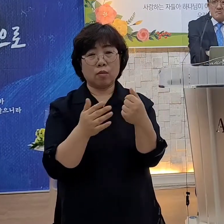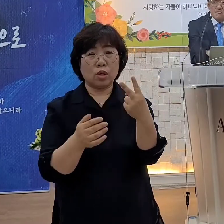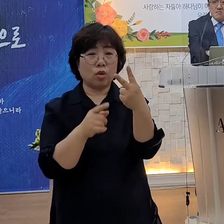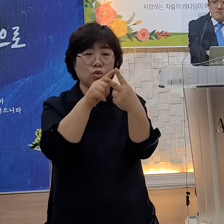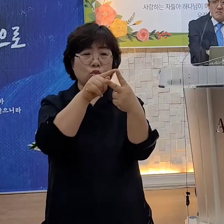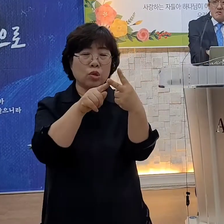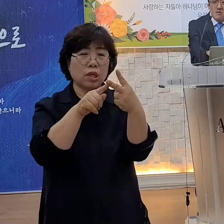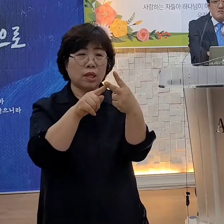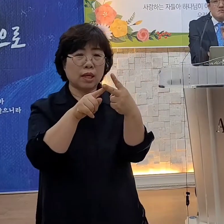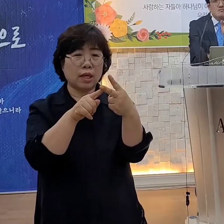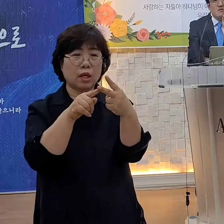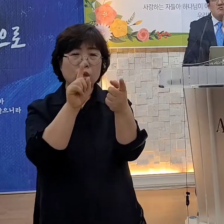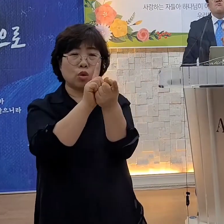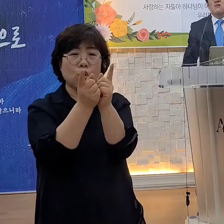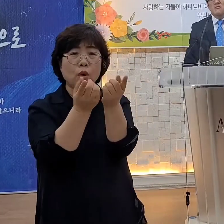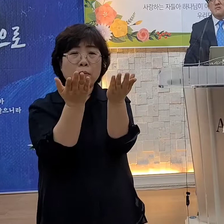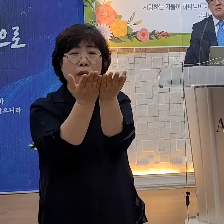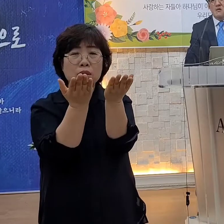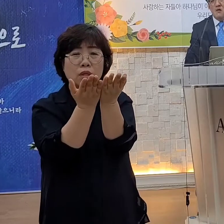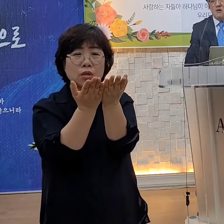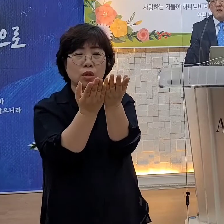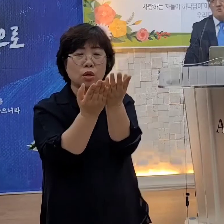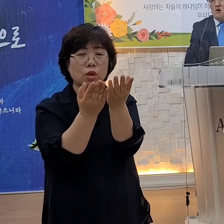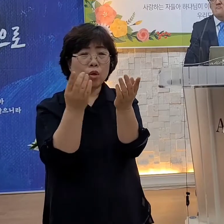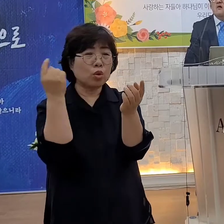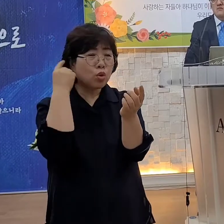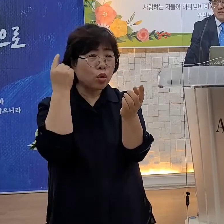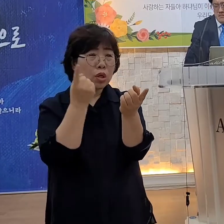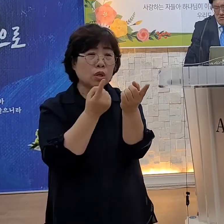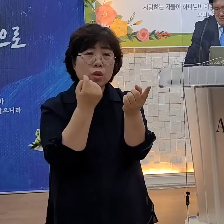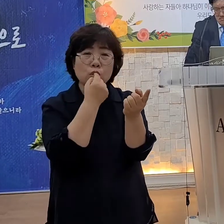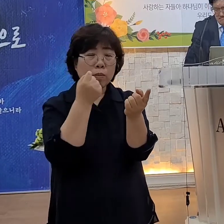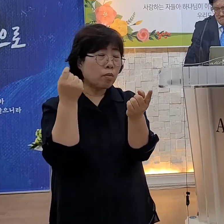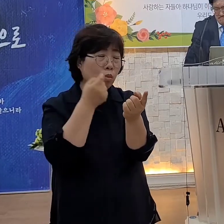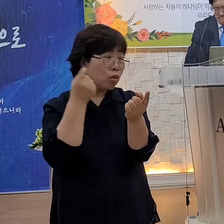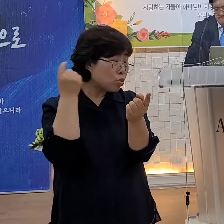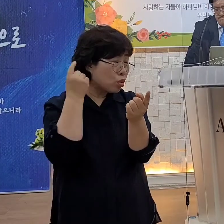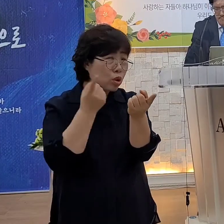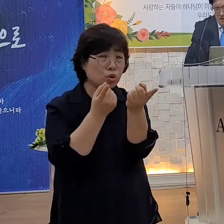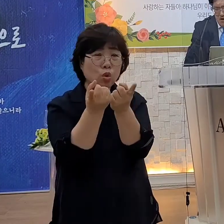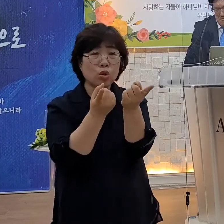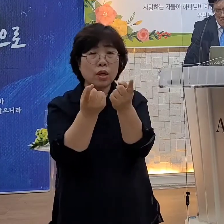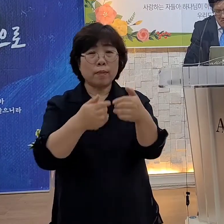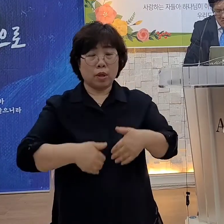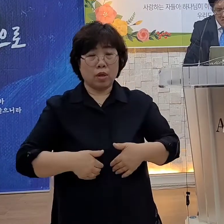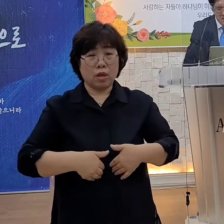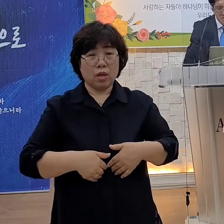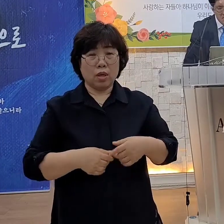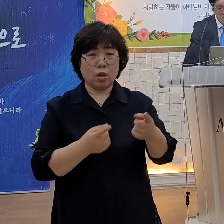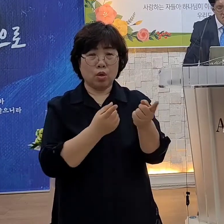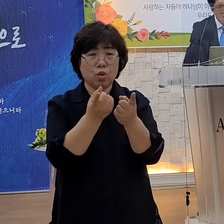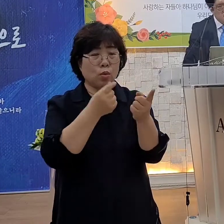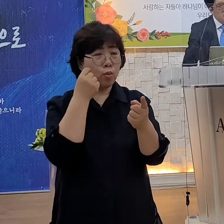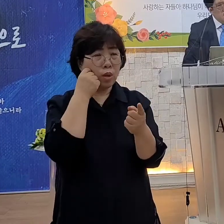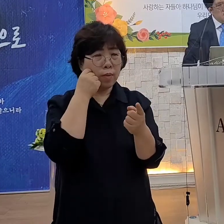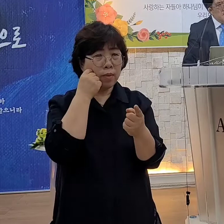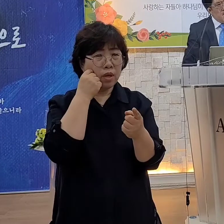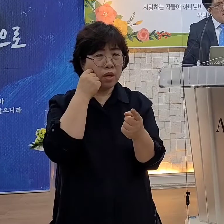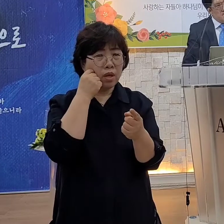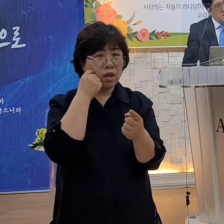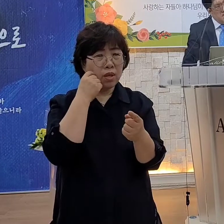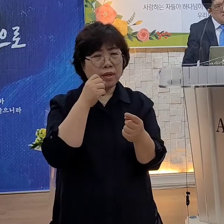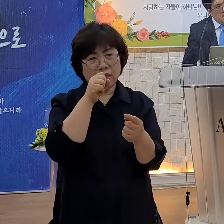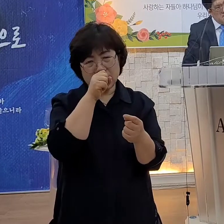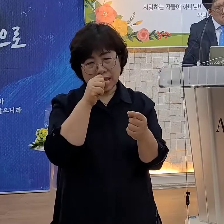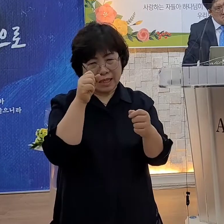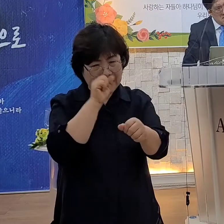해요. 절대로 혼자서는 화음이 안 되는 거예요. 아무리 혼자 잘해도 이